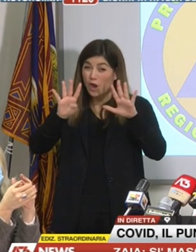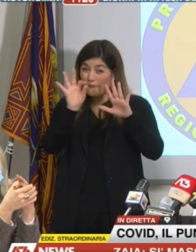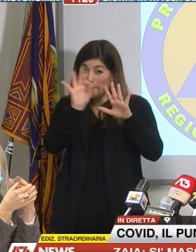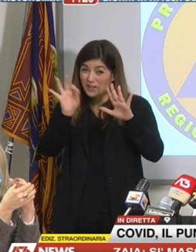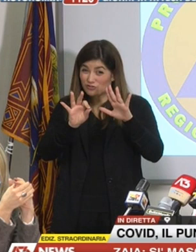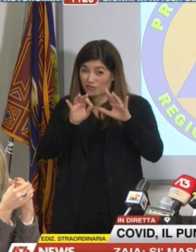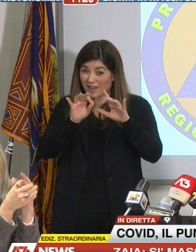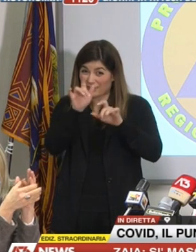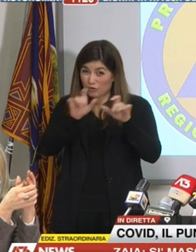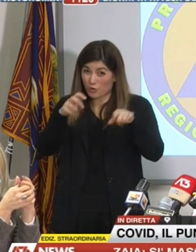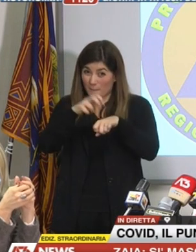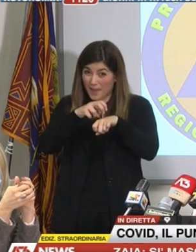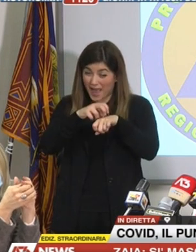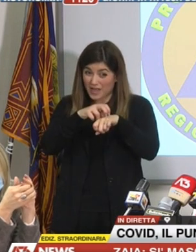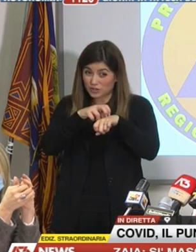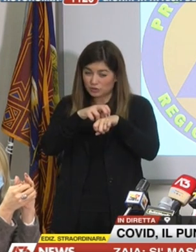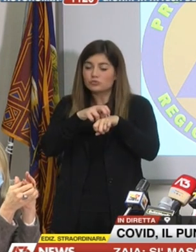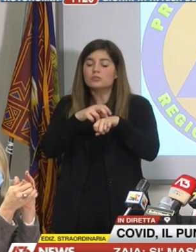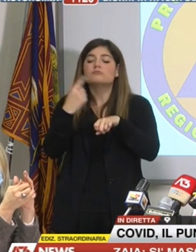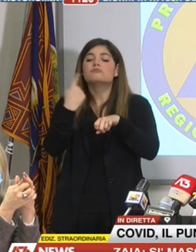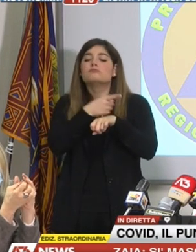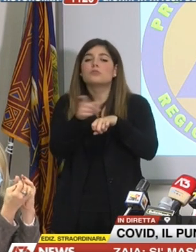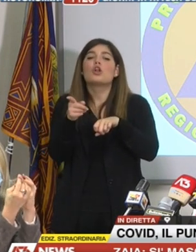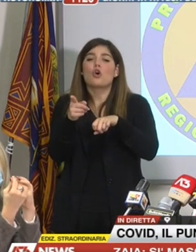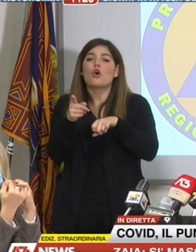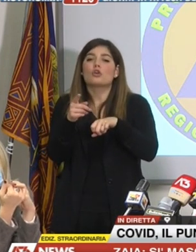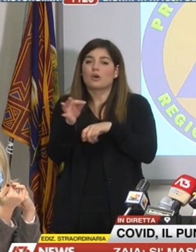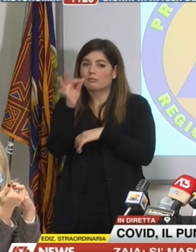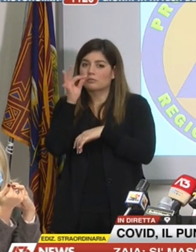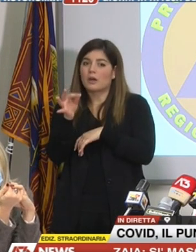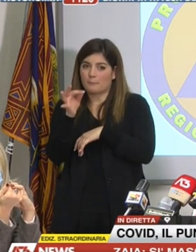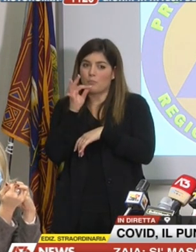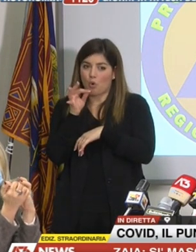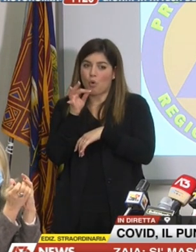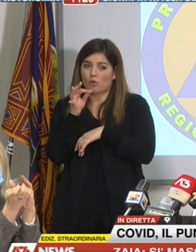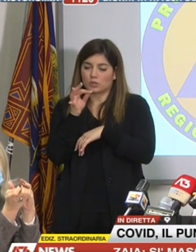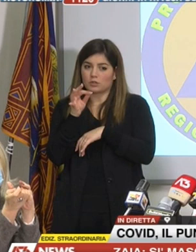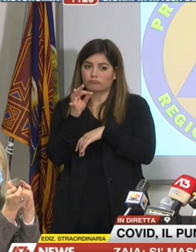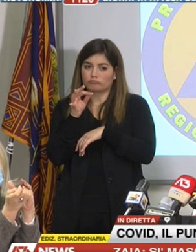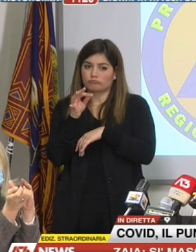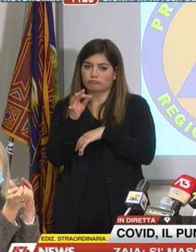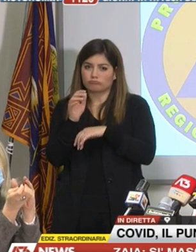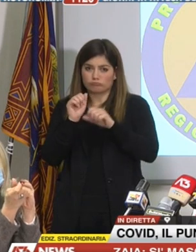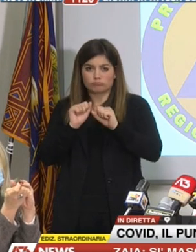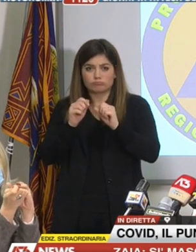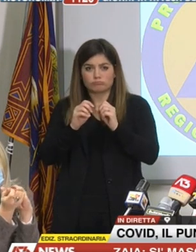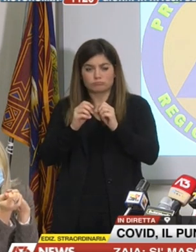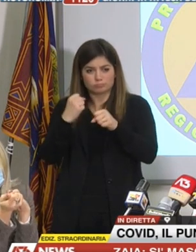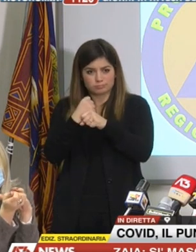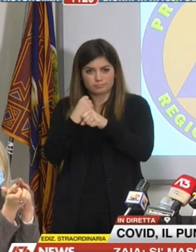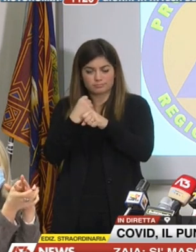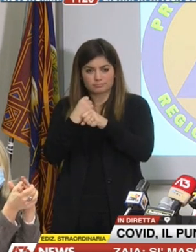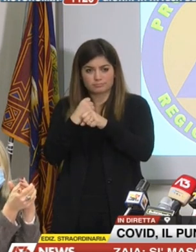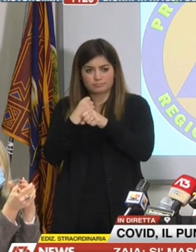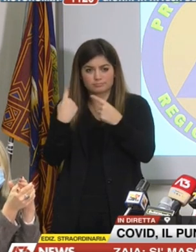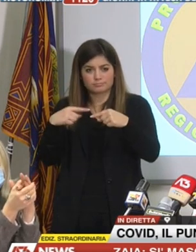medici effettua i tamponi. Se non erro, lei all'inizio aveva detto che